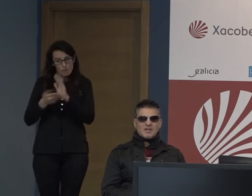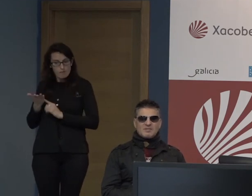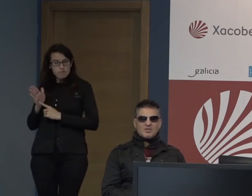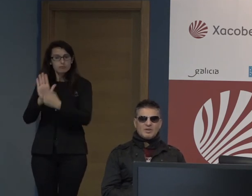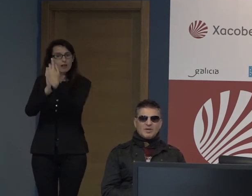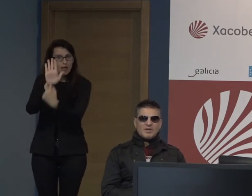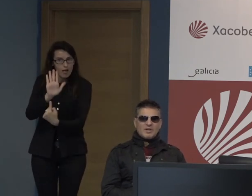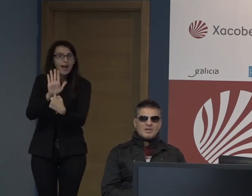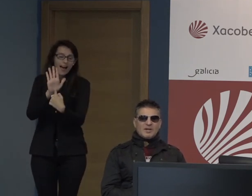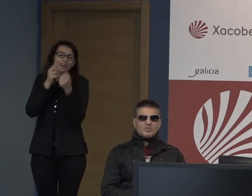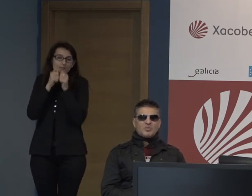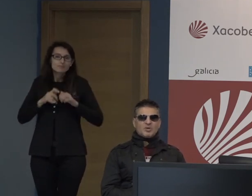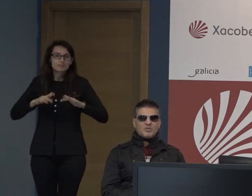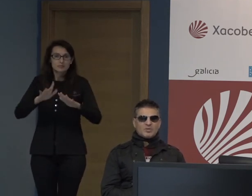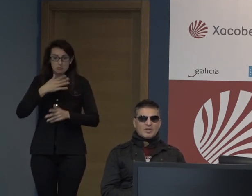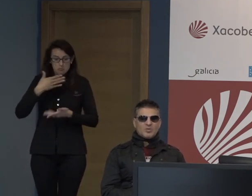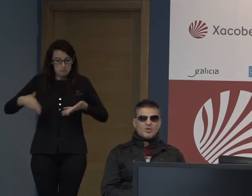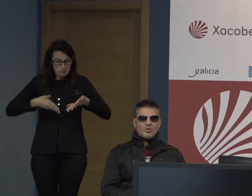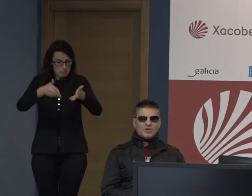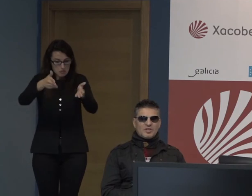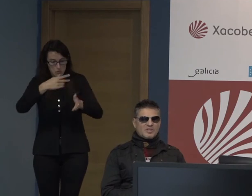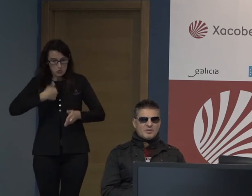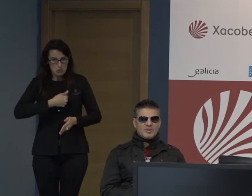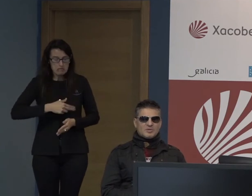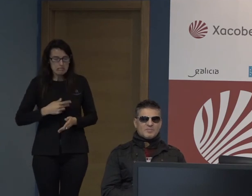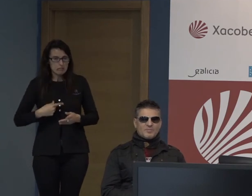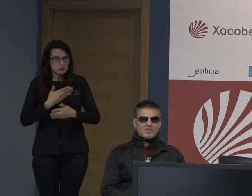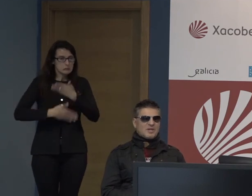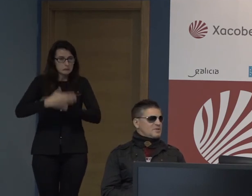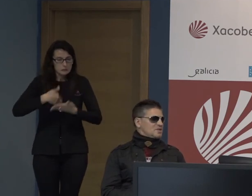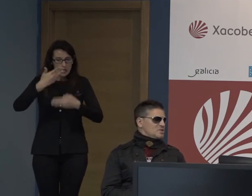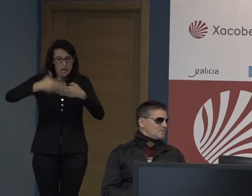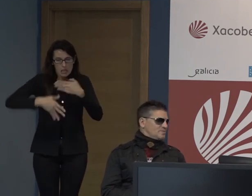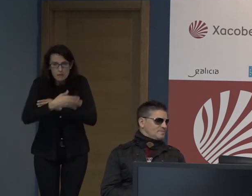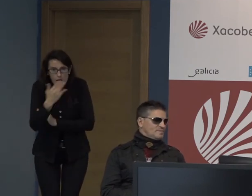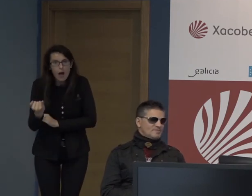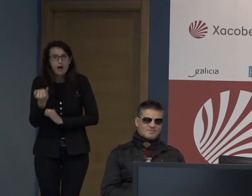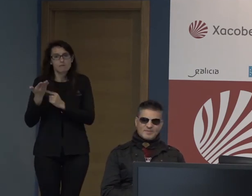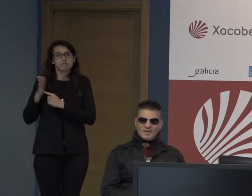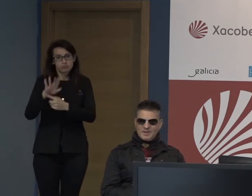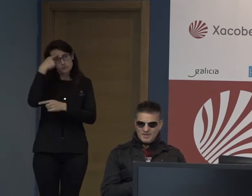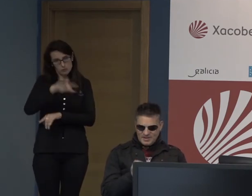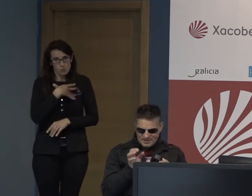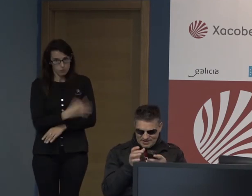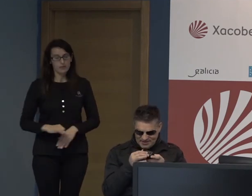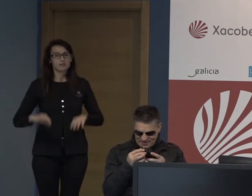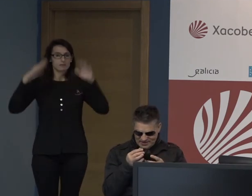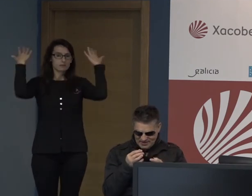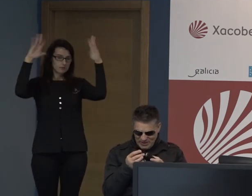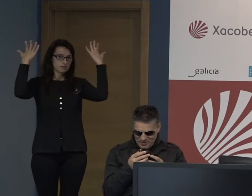que quieran hacerlo, que tengan algún tipo de dificultad, lo intenten al menos, ¿no? Básicamente es eso. Muy bien. Muy